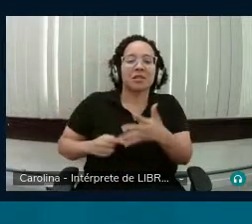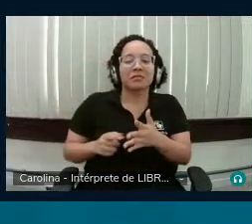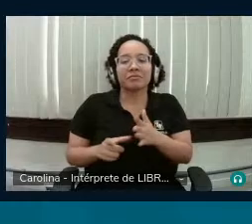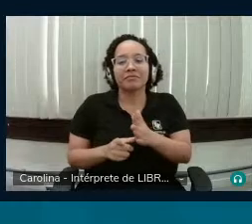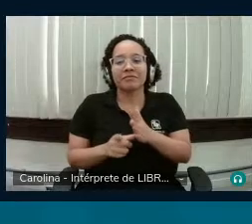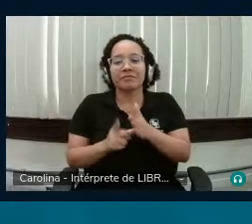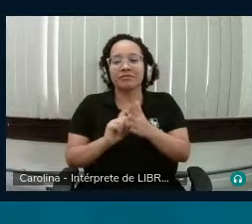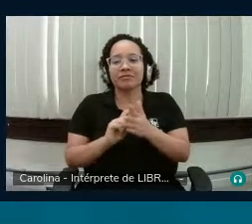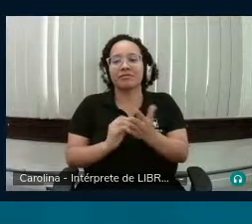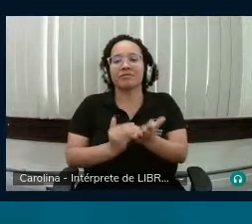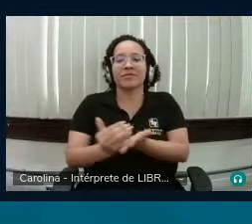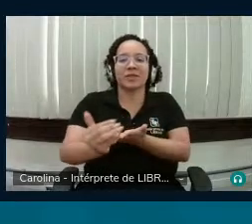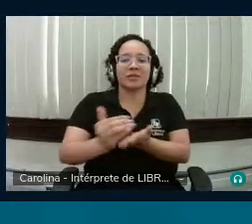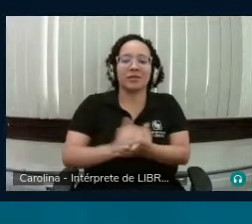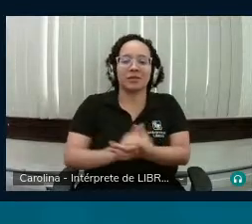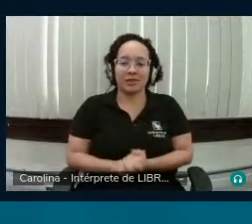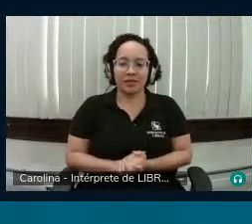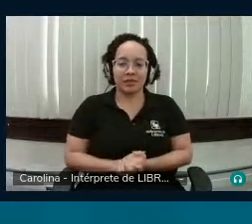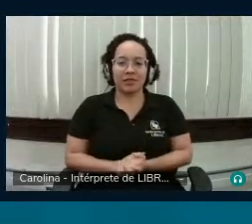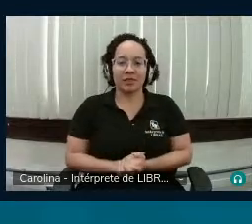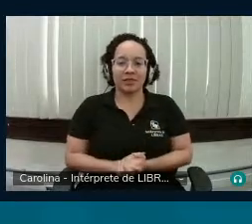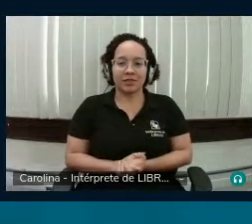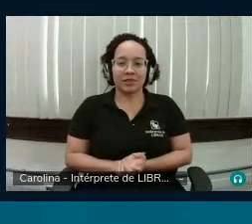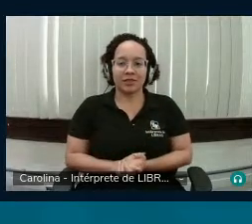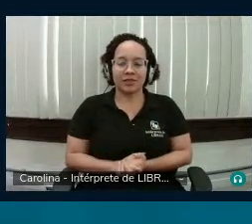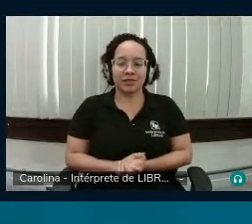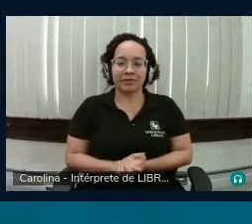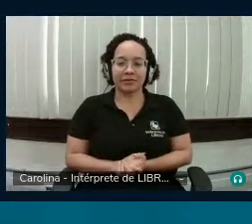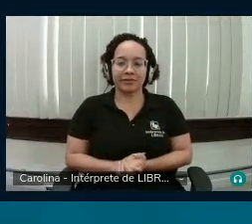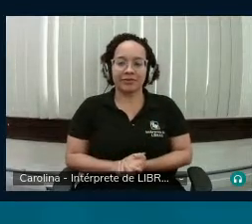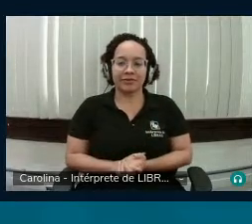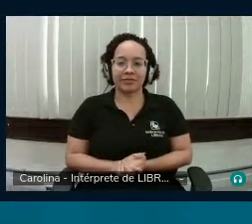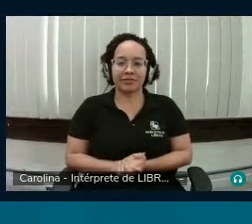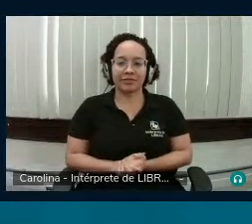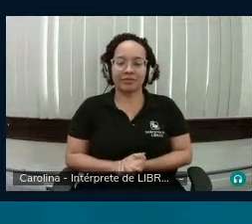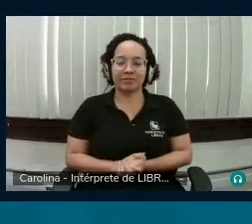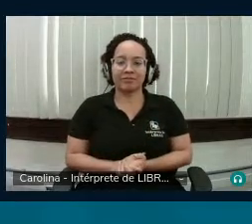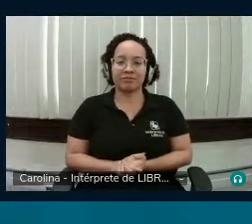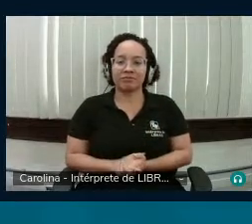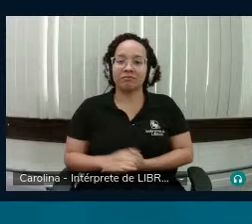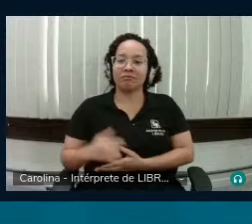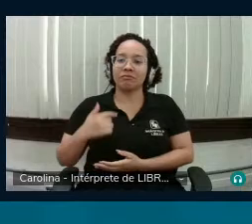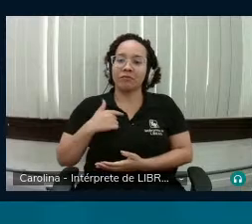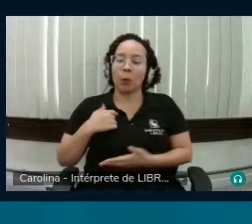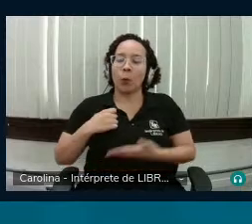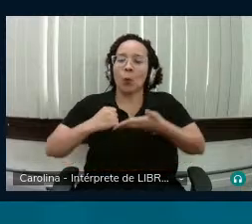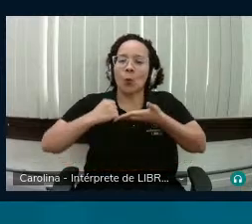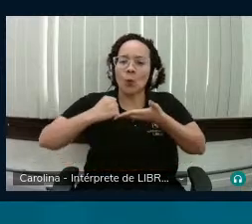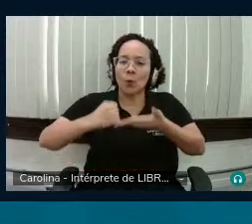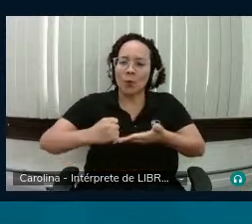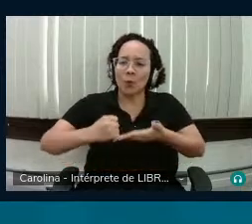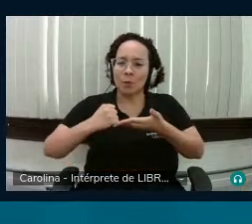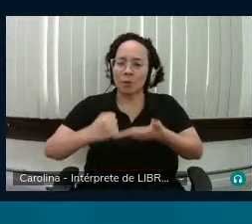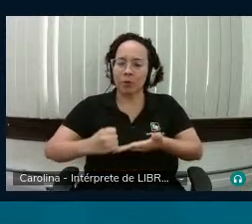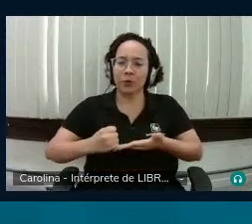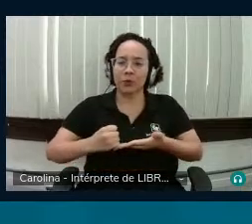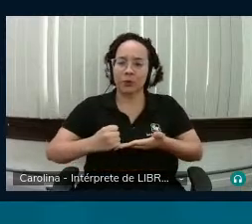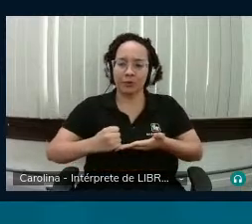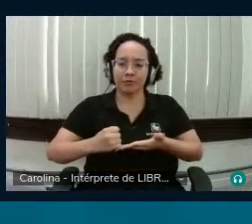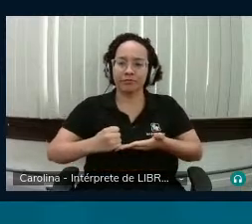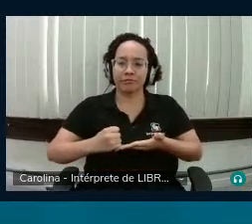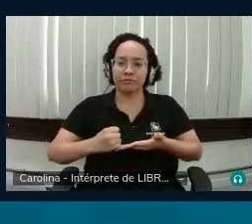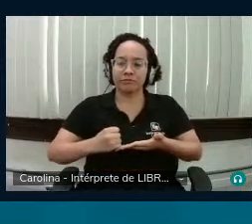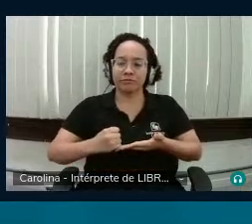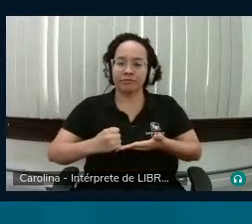eu começo manifestando o meu integral apoio e solidariedade